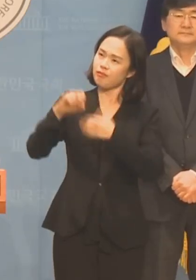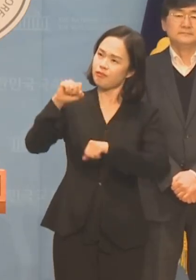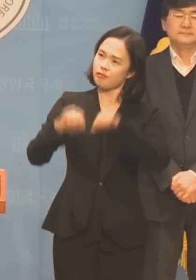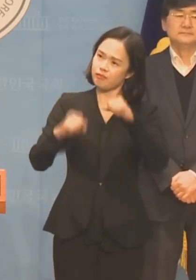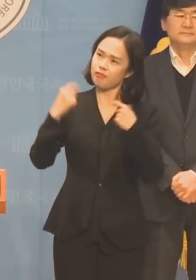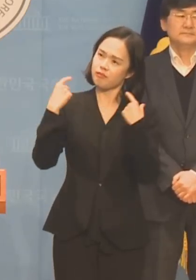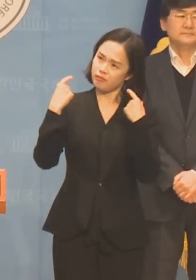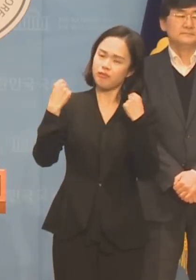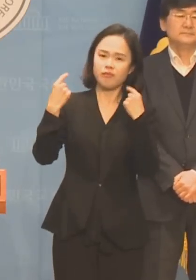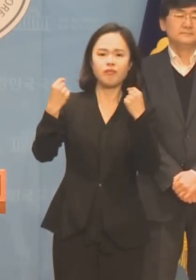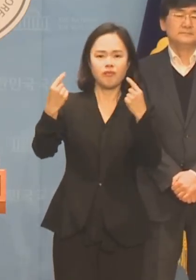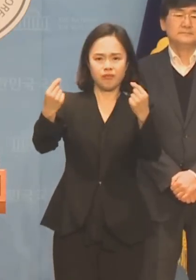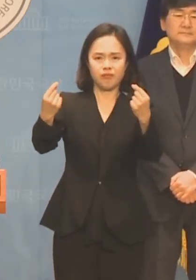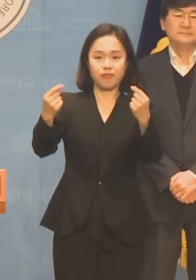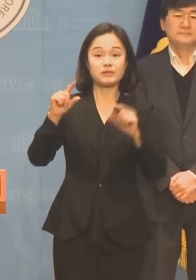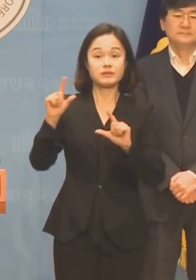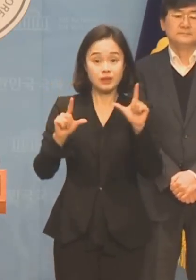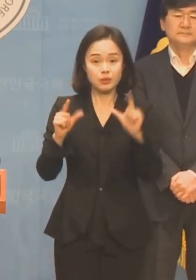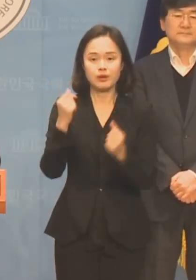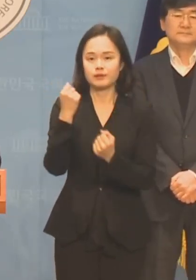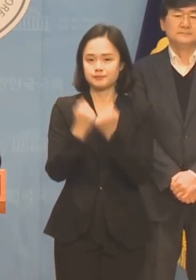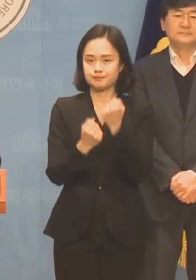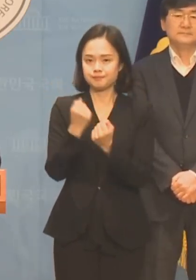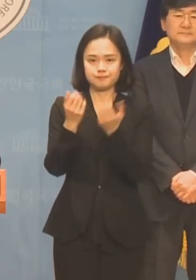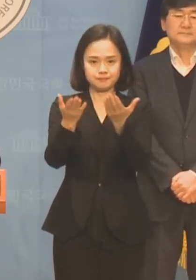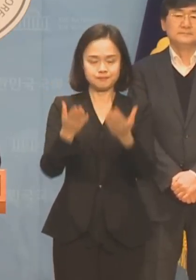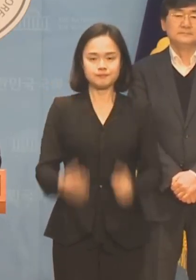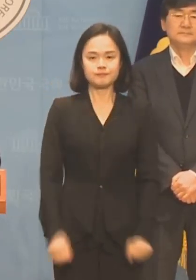대해서 잠깐 설명드리고자 합니다.